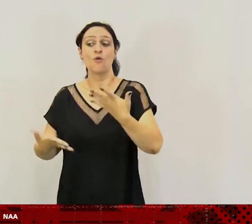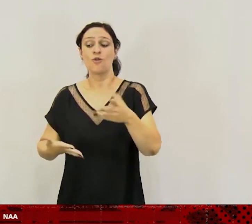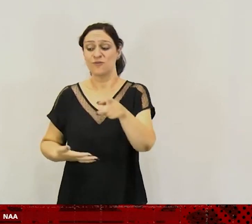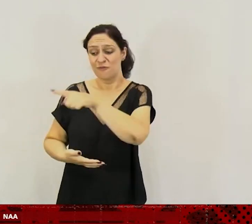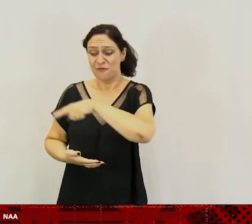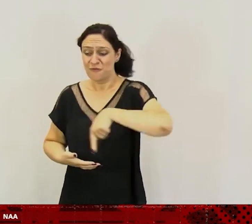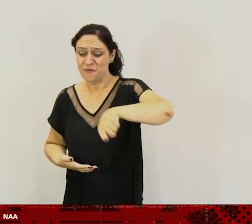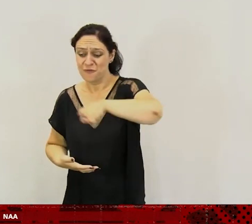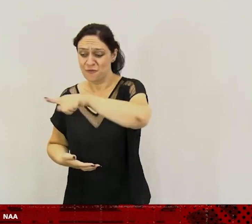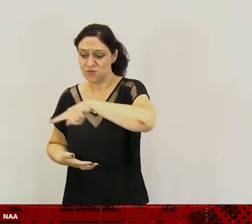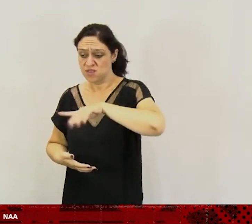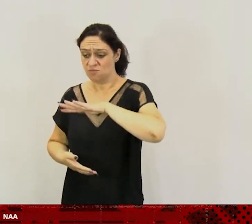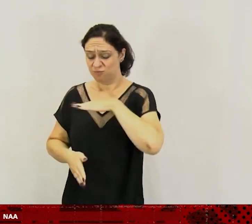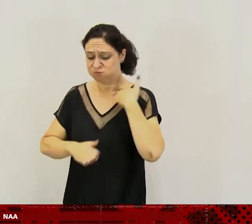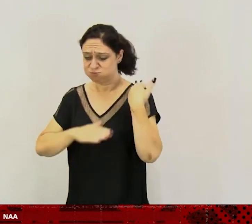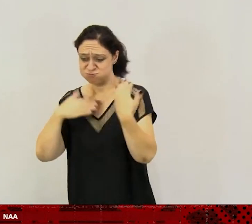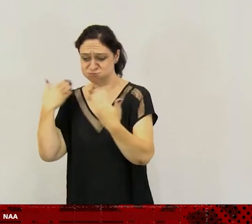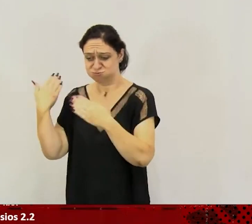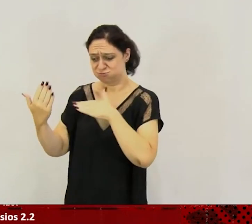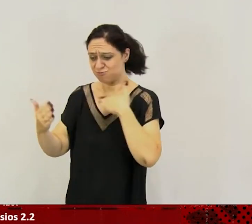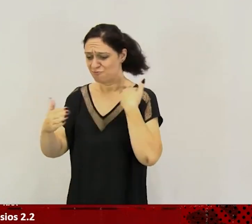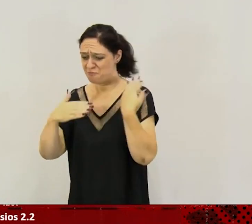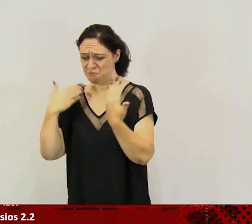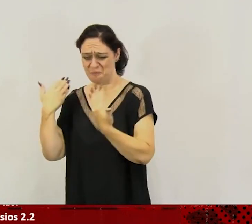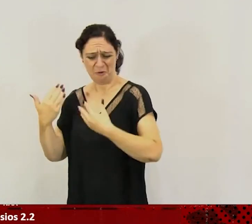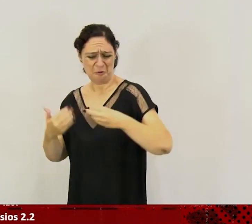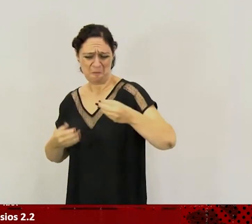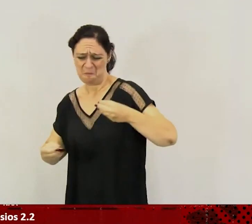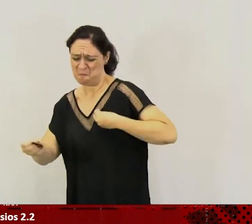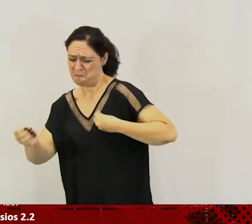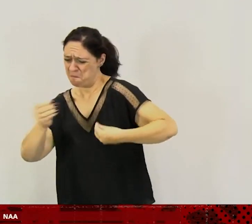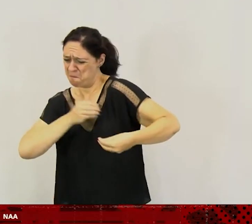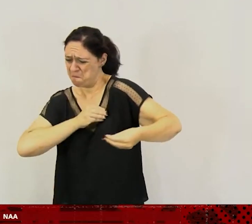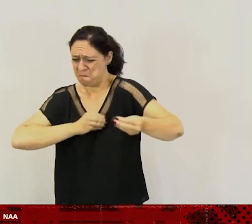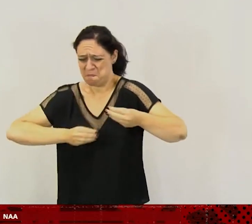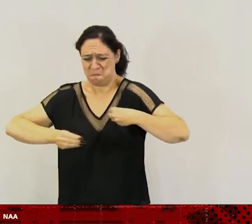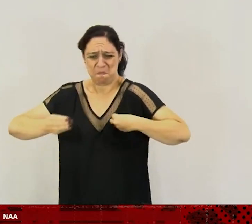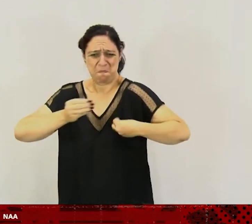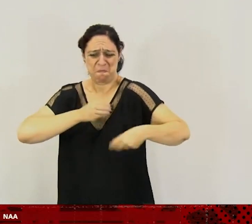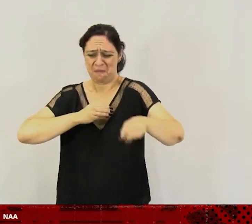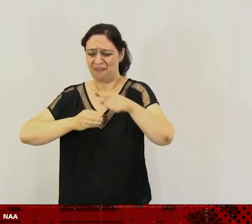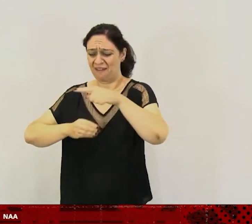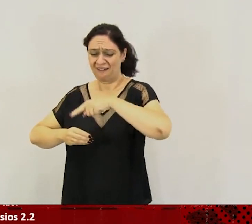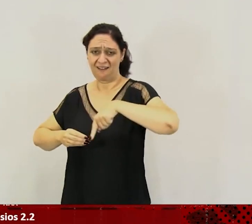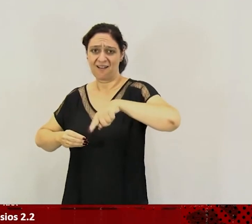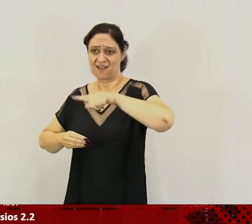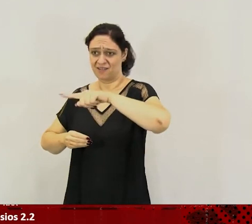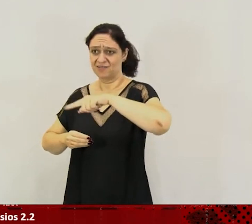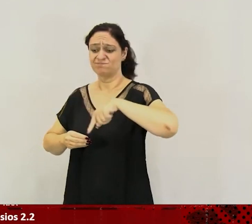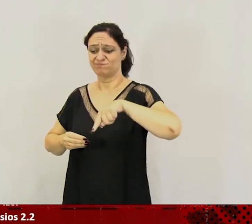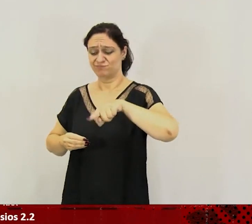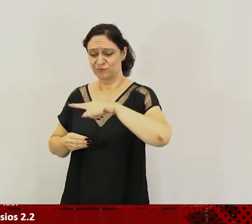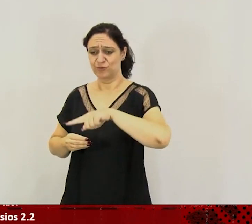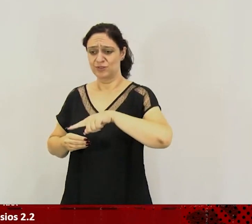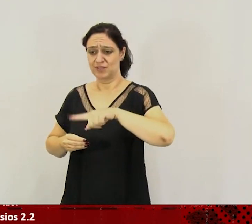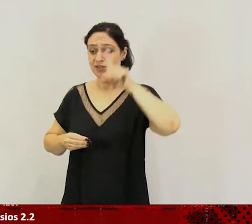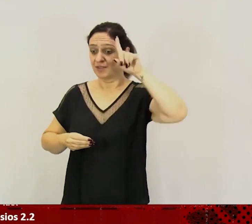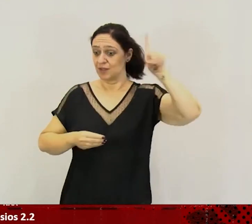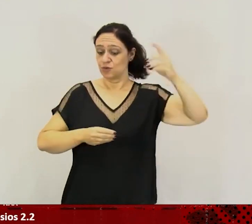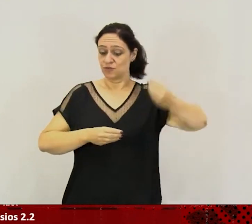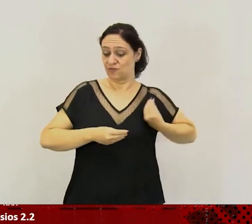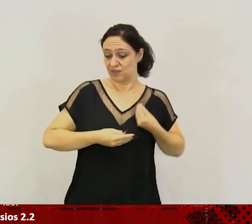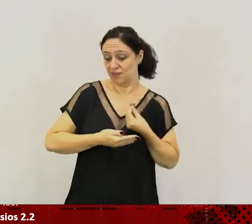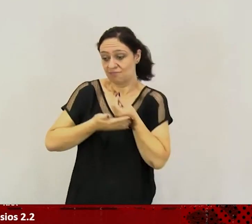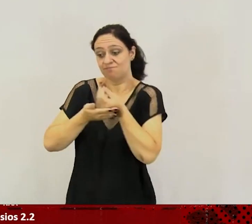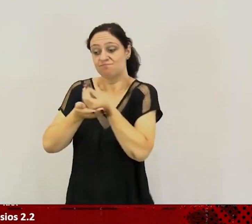estavam mortos nas suas transgressões e pecados, nos quais vocês andaram